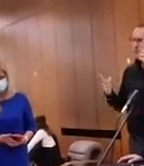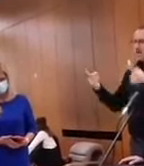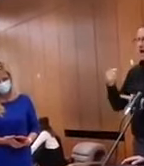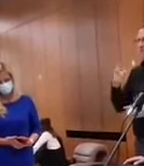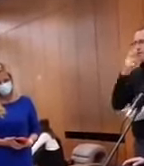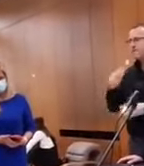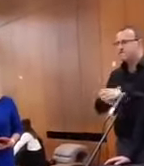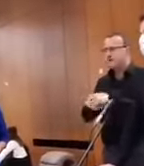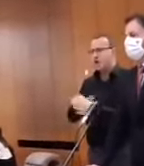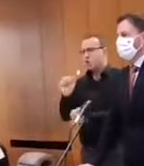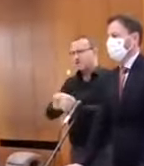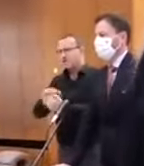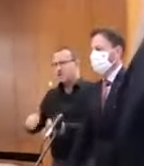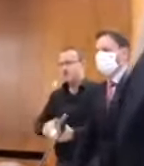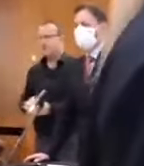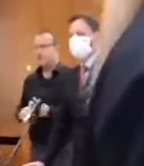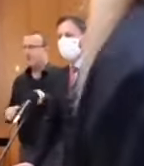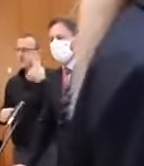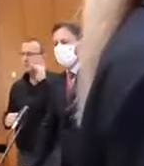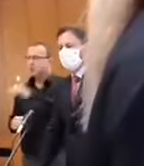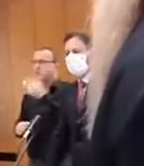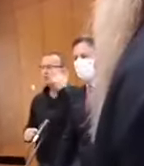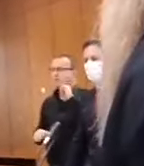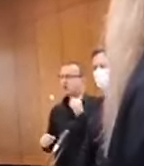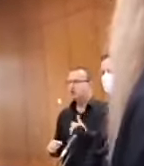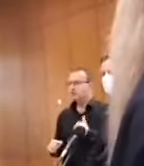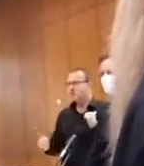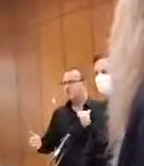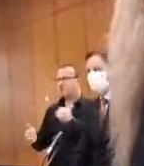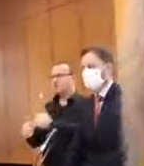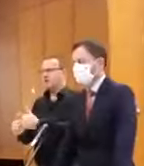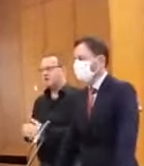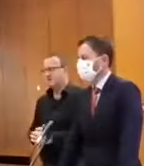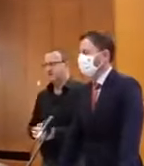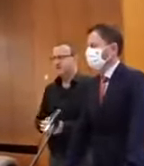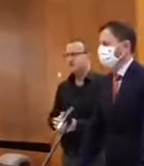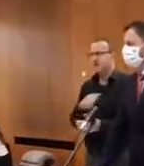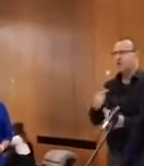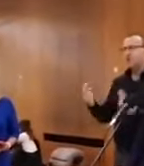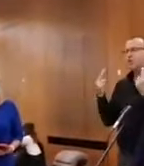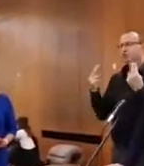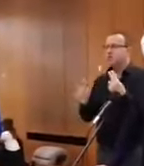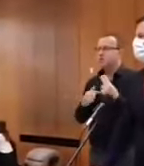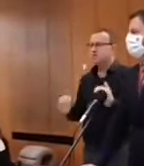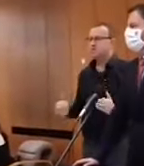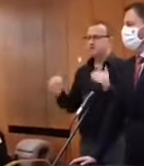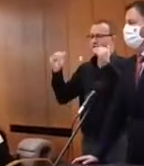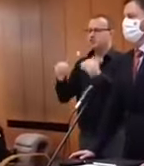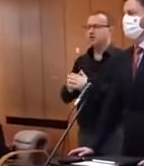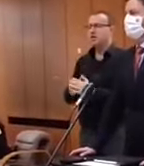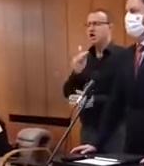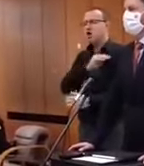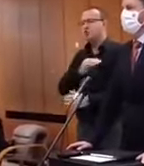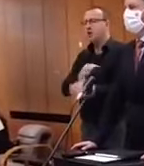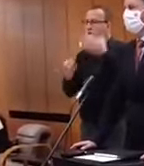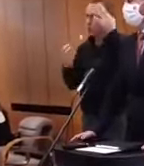profesii a myslím si, že Slovensko ešte má pred sebou, ale dôležité, aby sme zvyšovali rešpekt